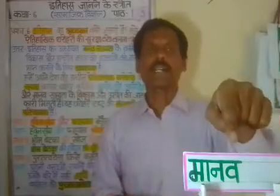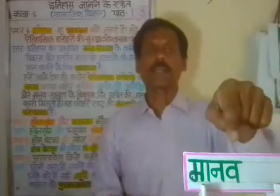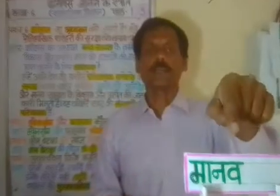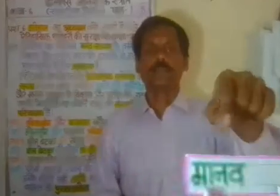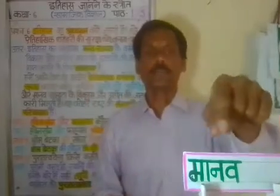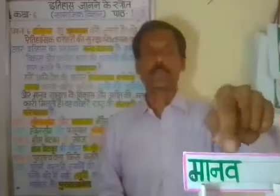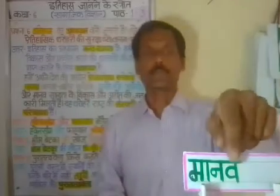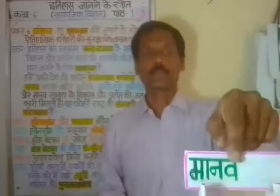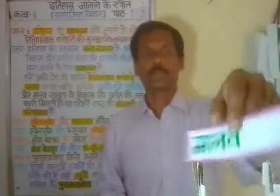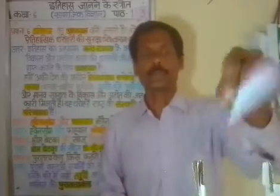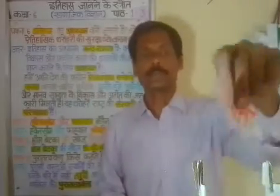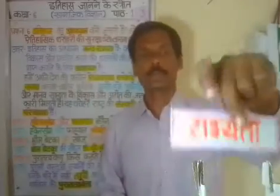मानव